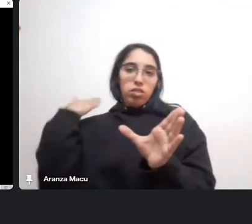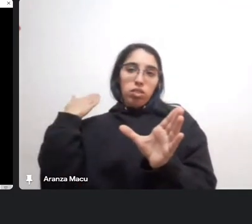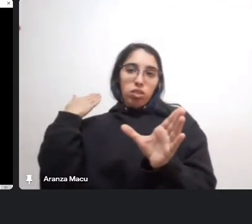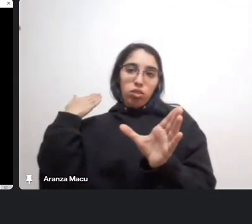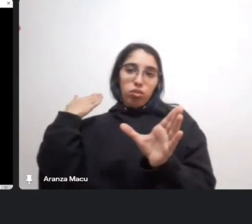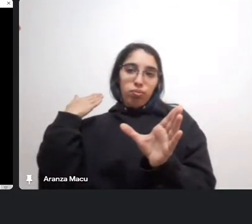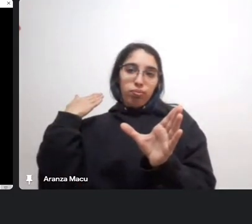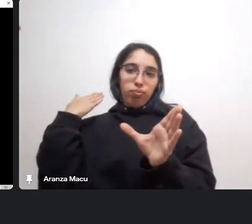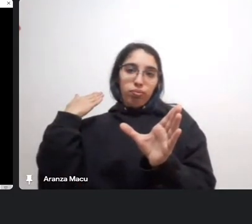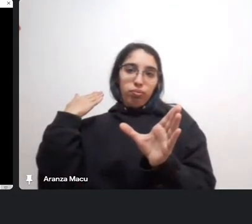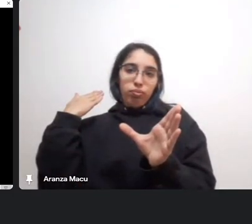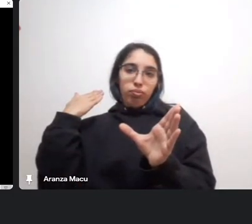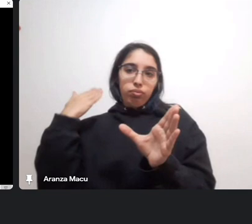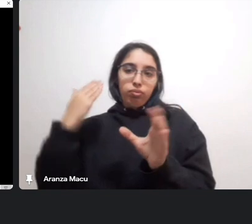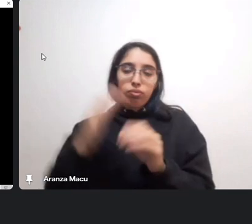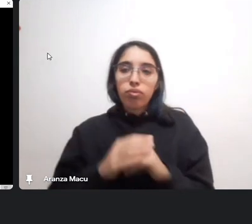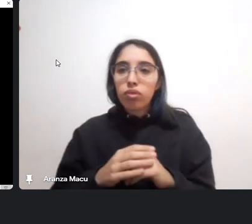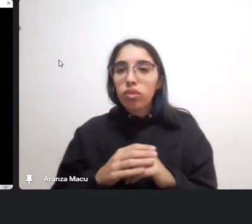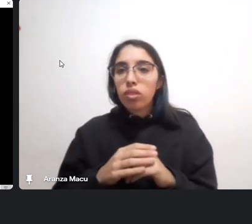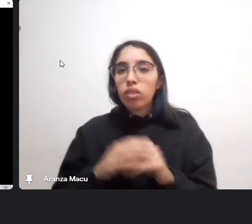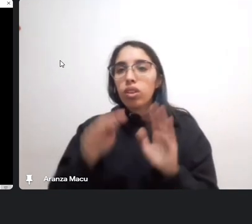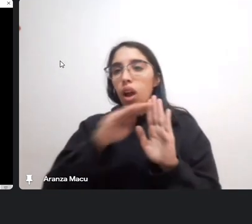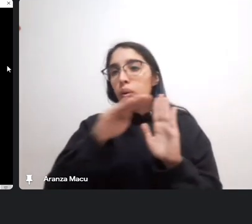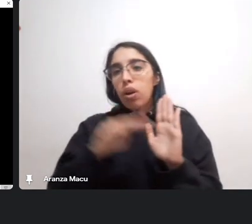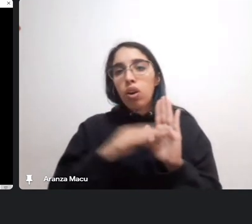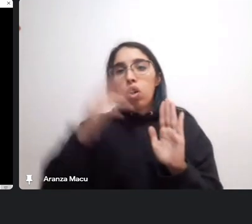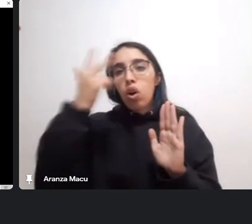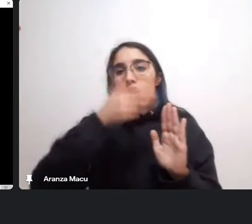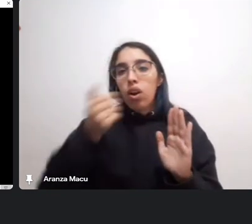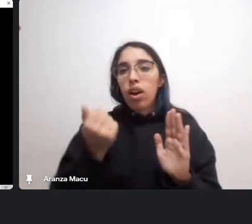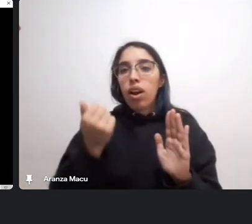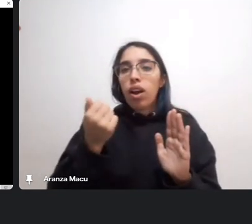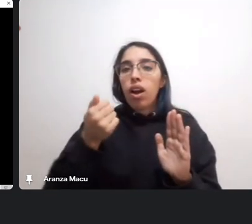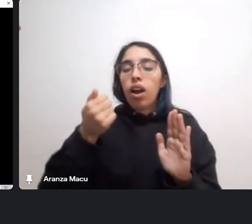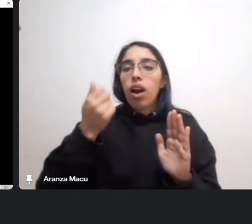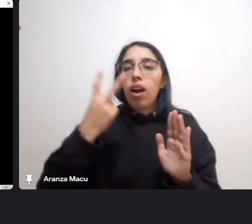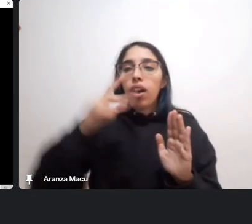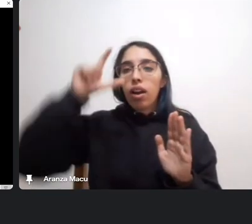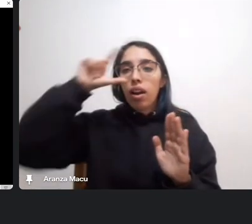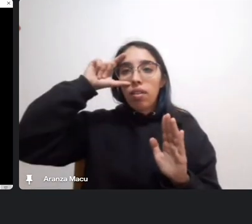Y acá tengo have faced. ¿Cómo sería este?